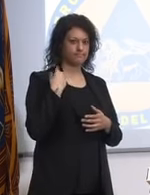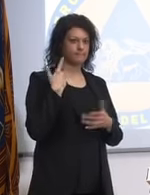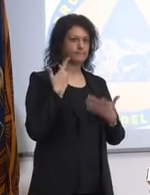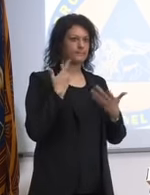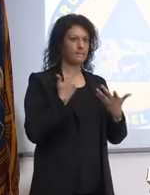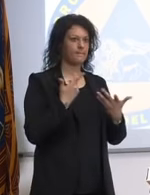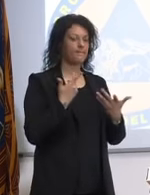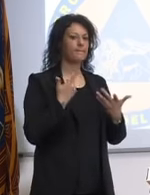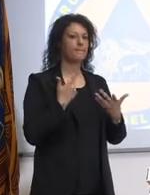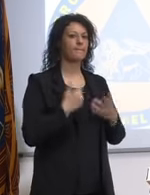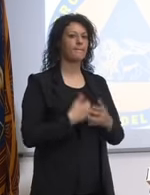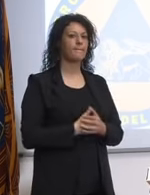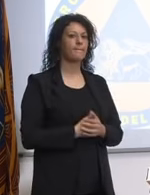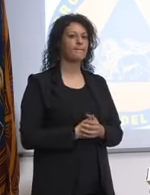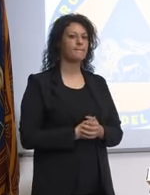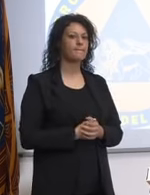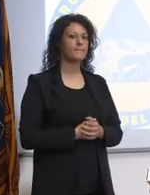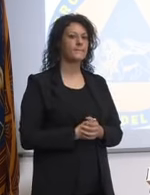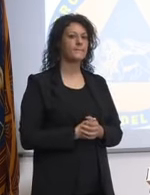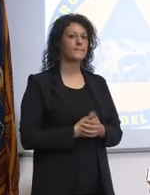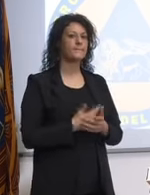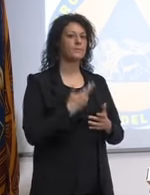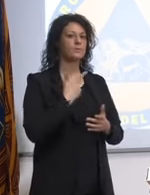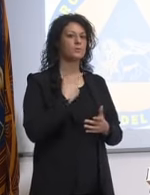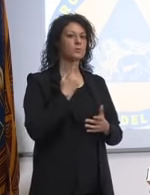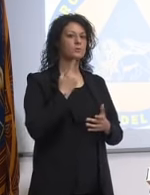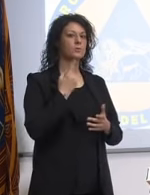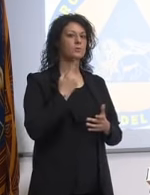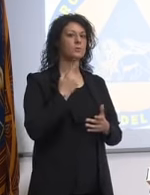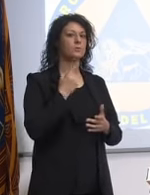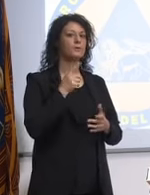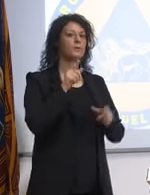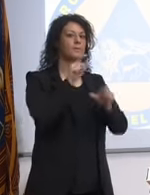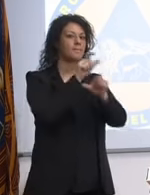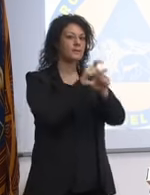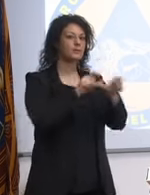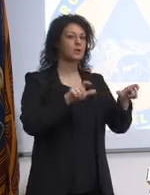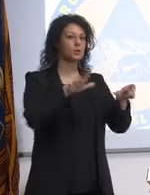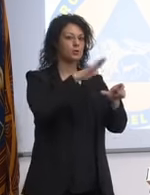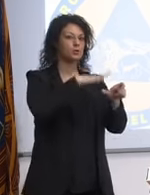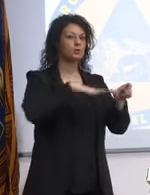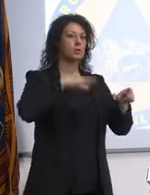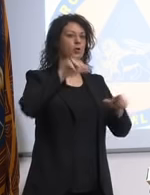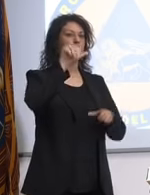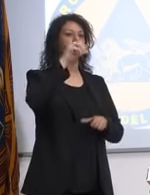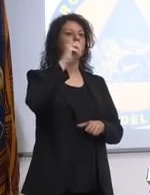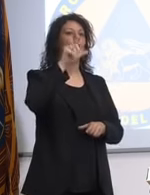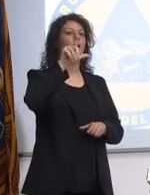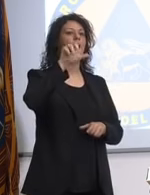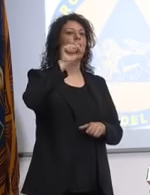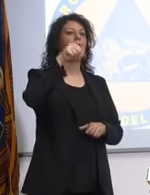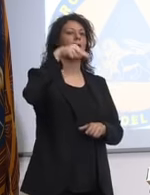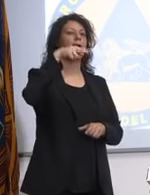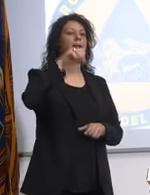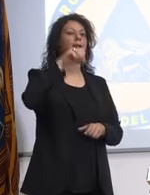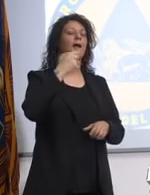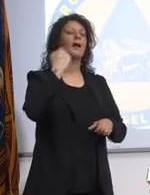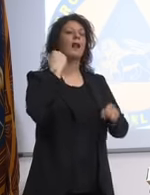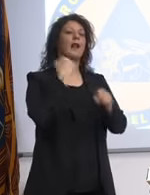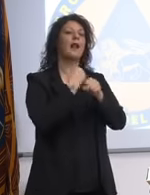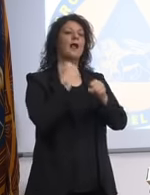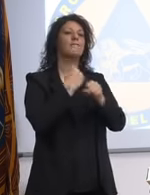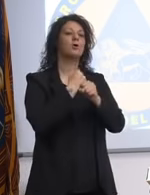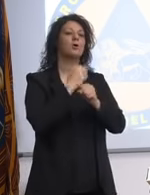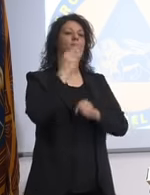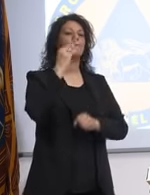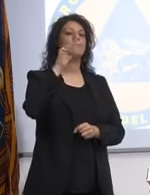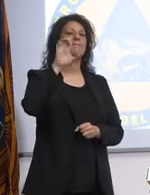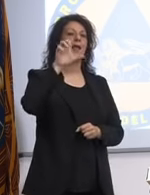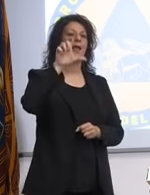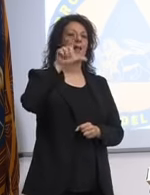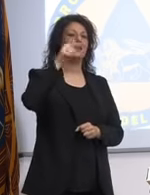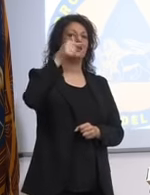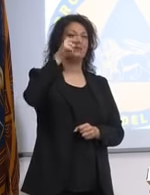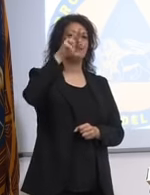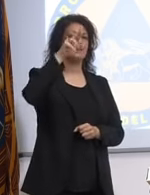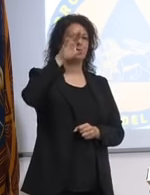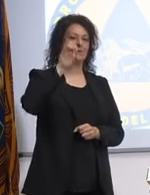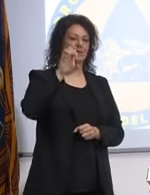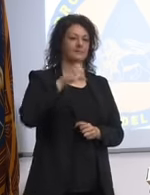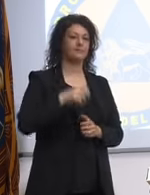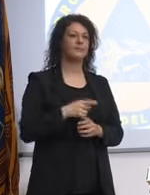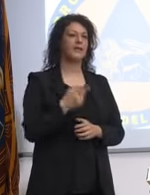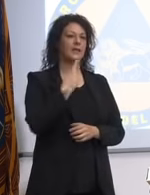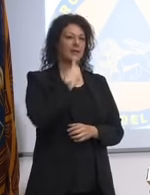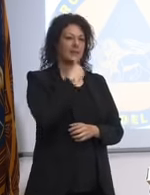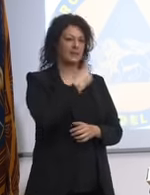della conferenza stampa da parte di una telespettatrice di Solagna che lavora a Feltre. Allora, ci racconta questo. L'azienda